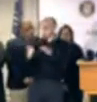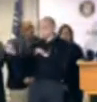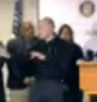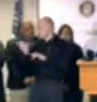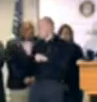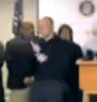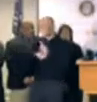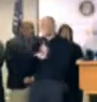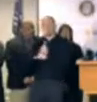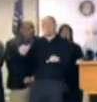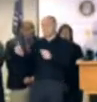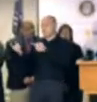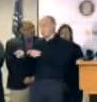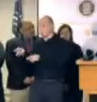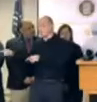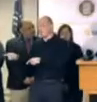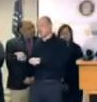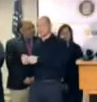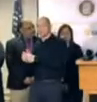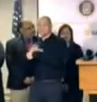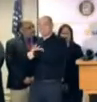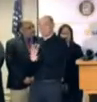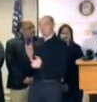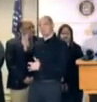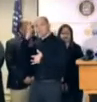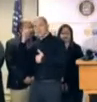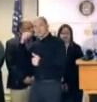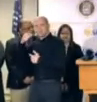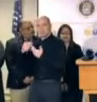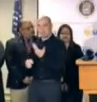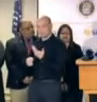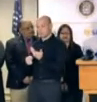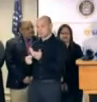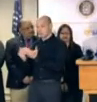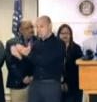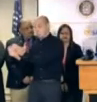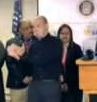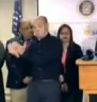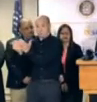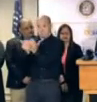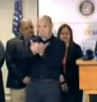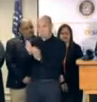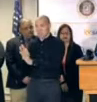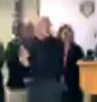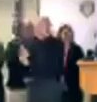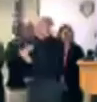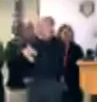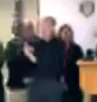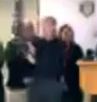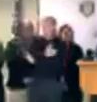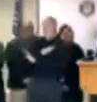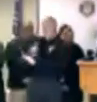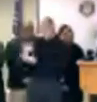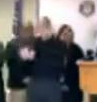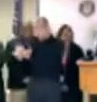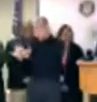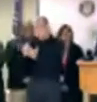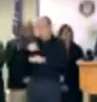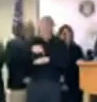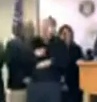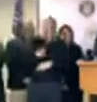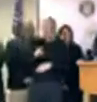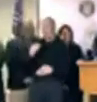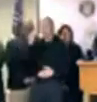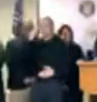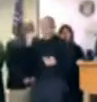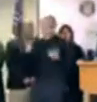ellos tengan en sus países de enfermedad para nosotros poder, antes de que ese barco llegue aquí, también tomar decisiones proactivas. Y como